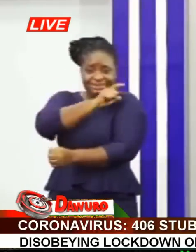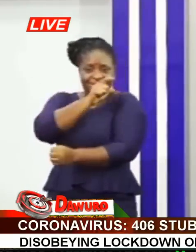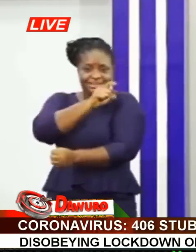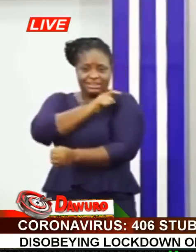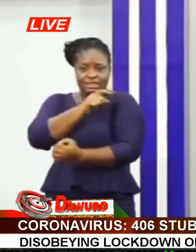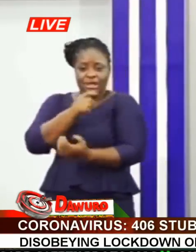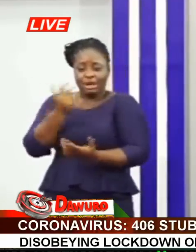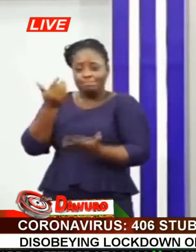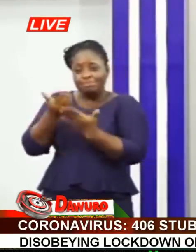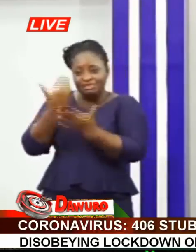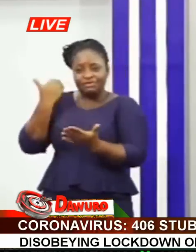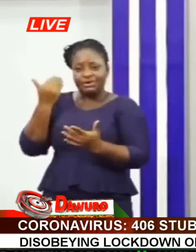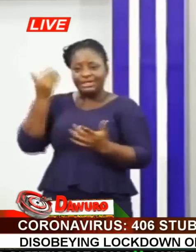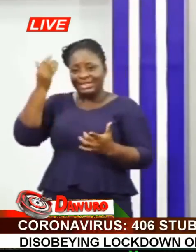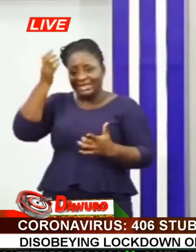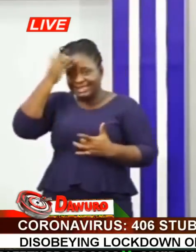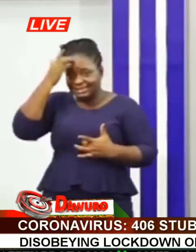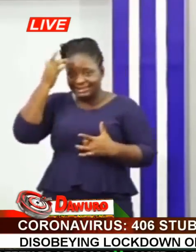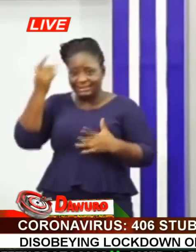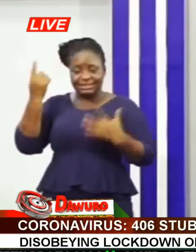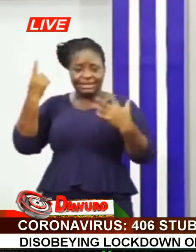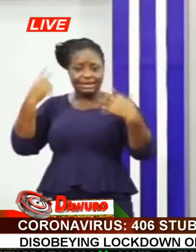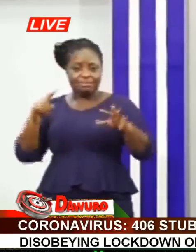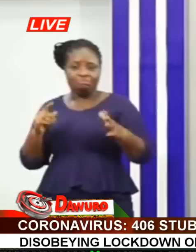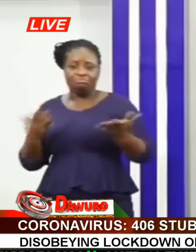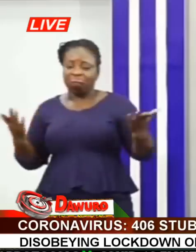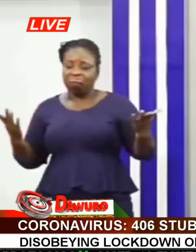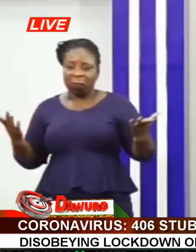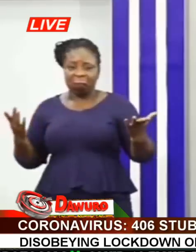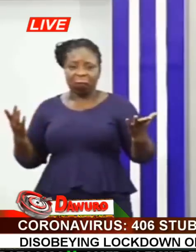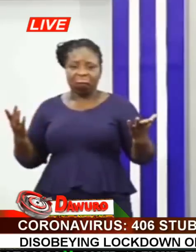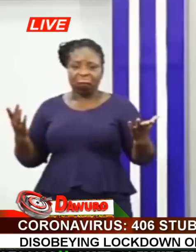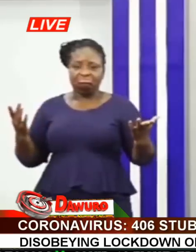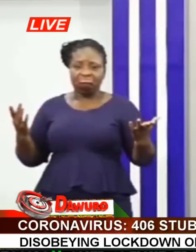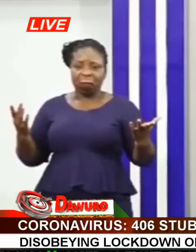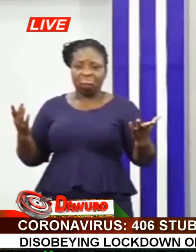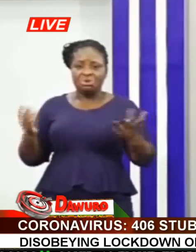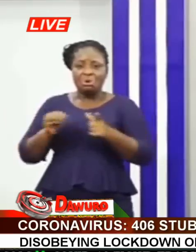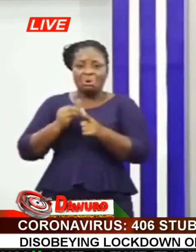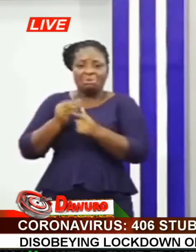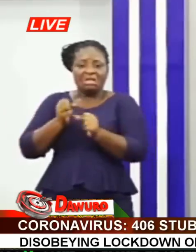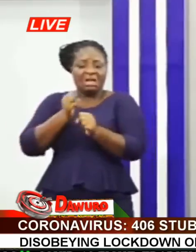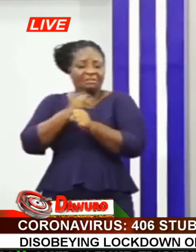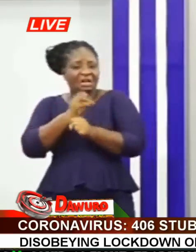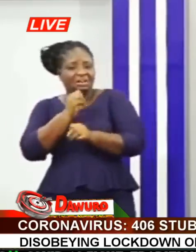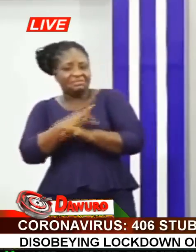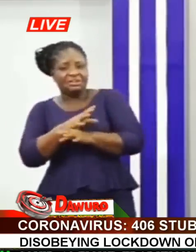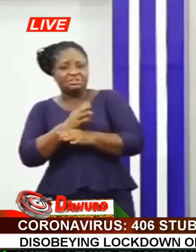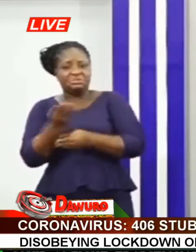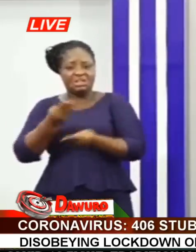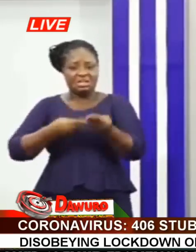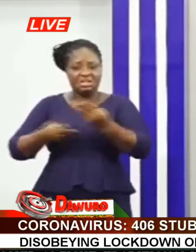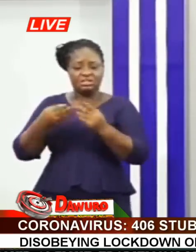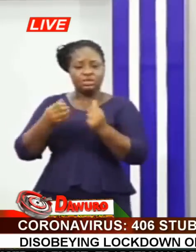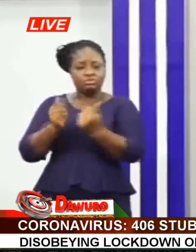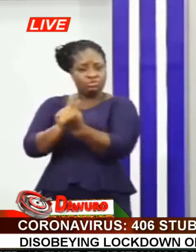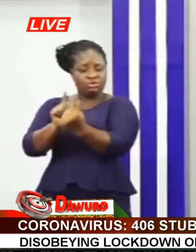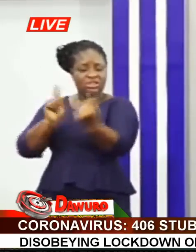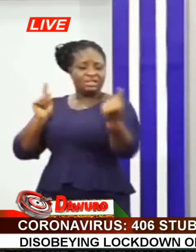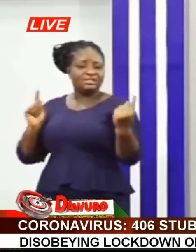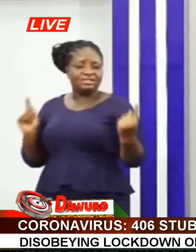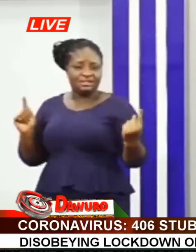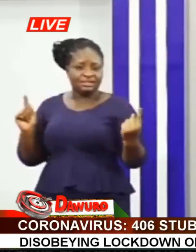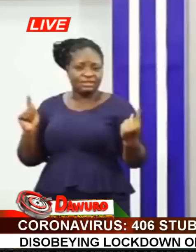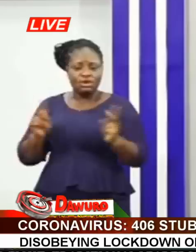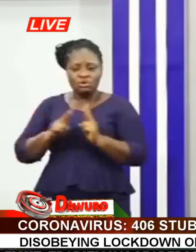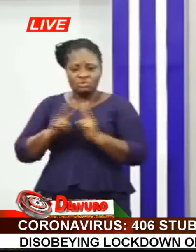se wabu so a fedi juma na wo ya akro no ya che wo no wa nemukura ye bone se bow na odi fo a sika da